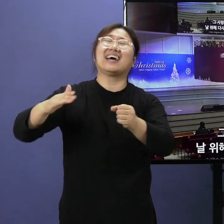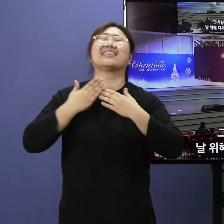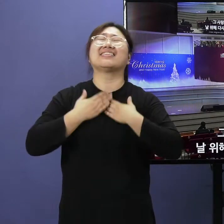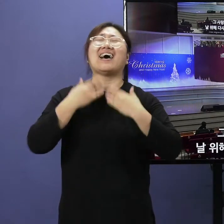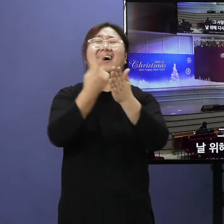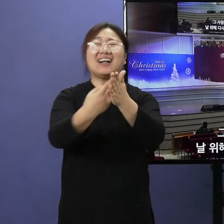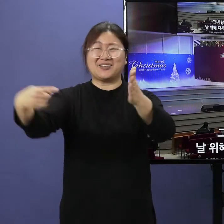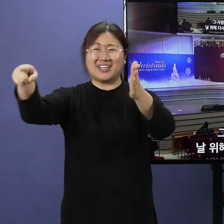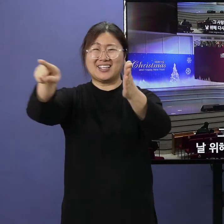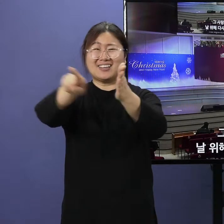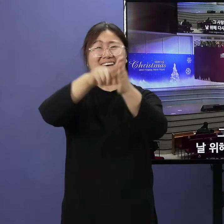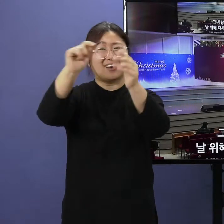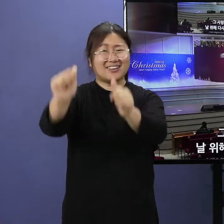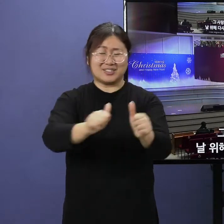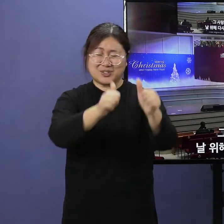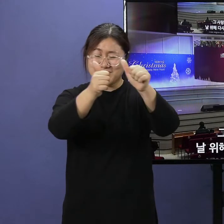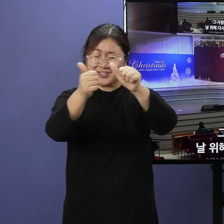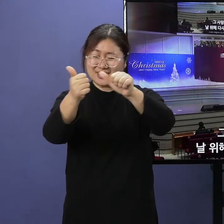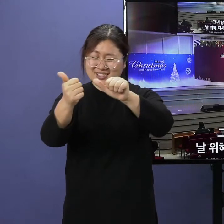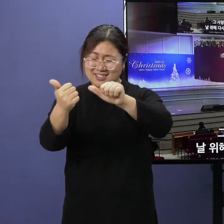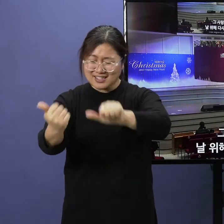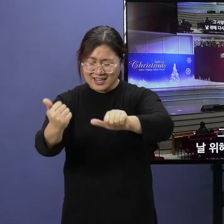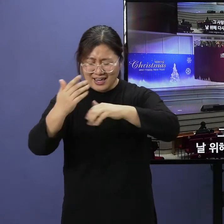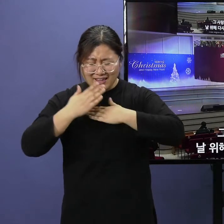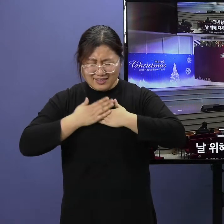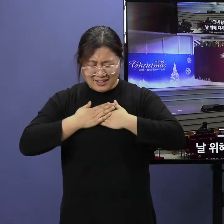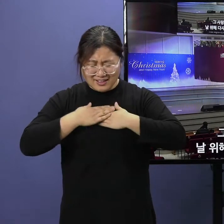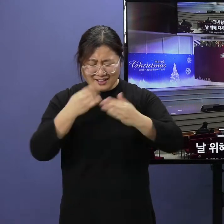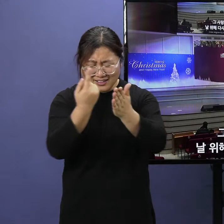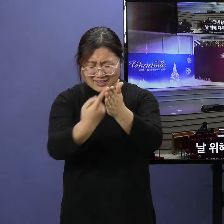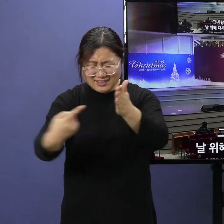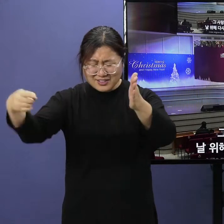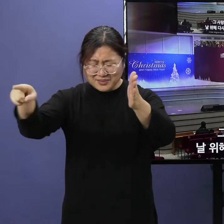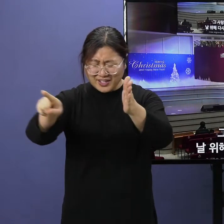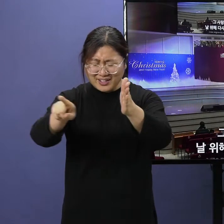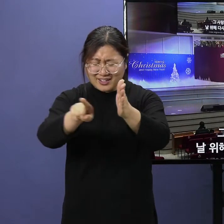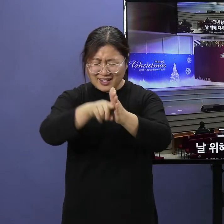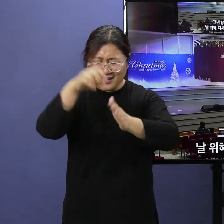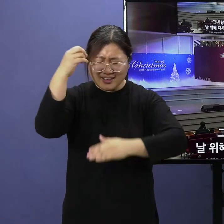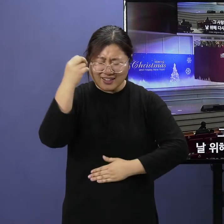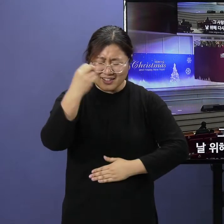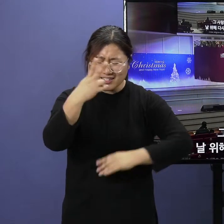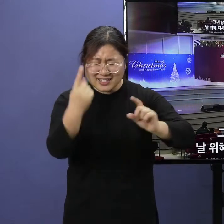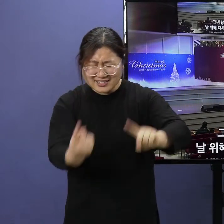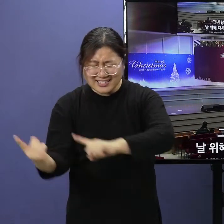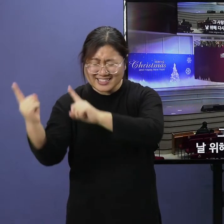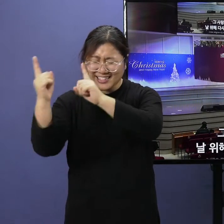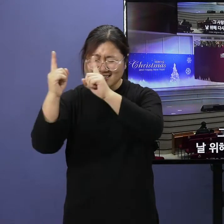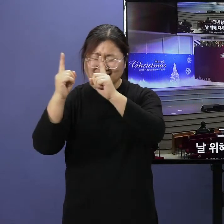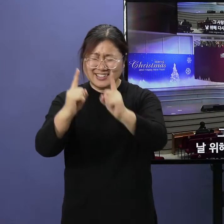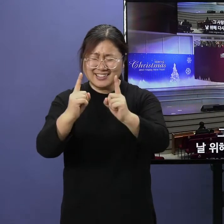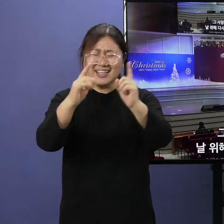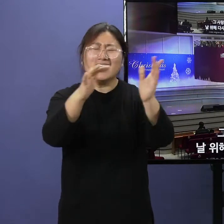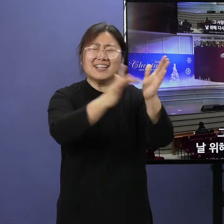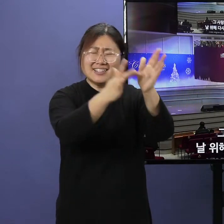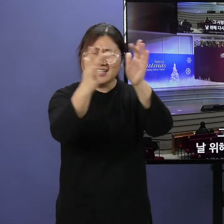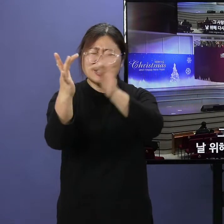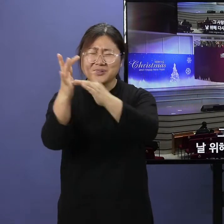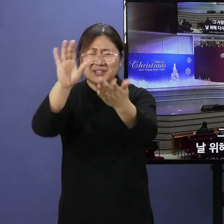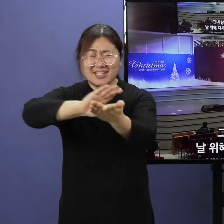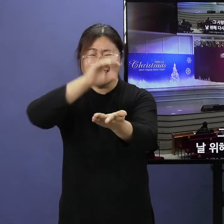사랑 날 위해 주신 날 위해 다시 사신